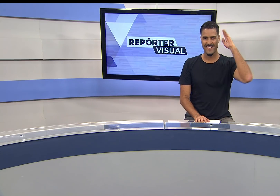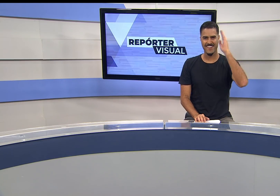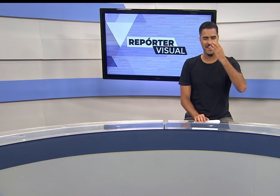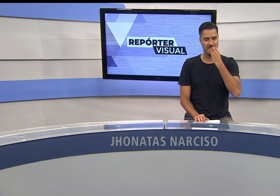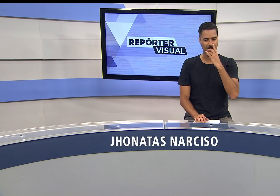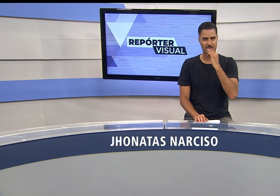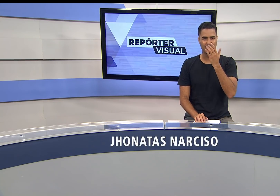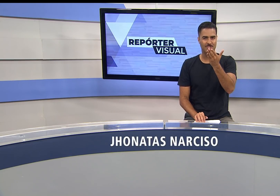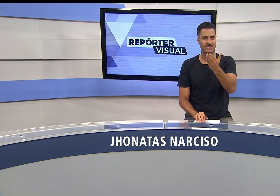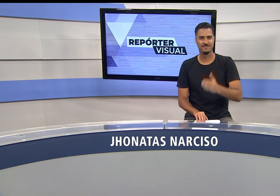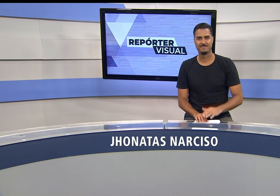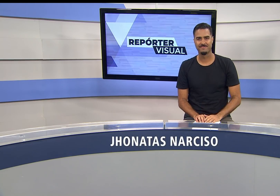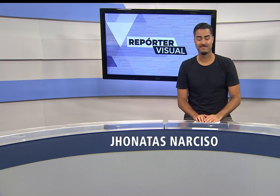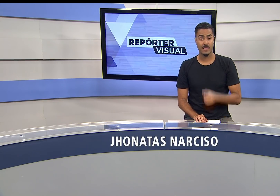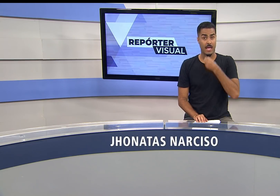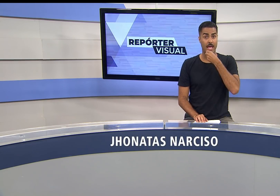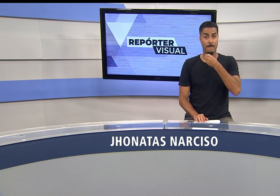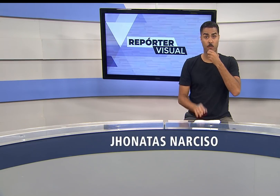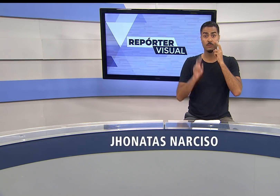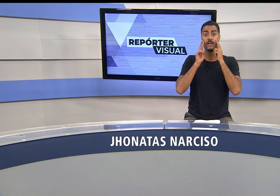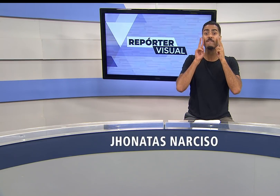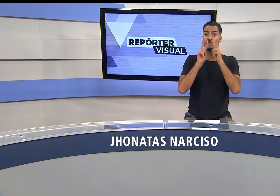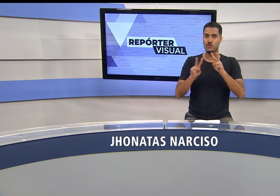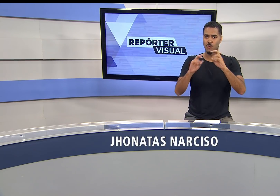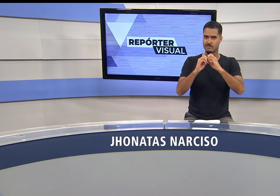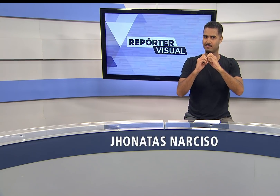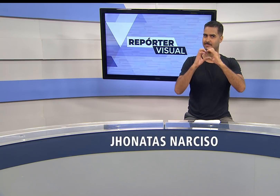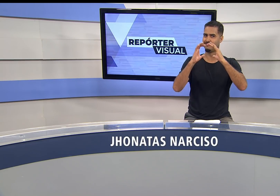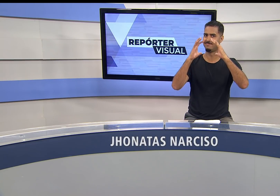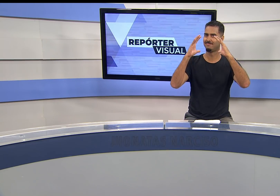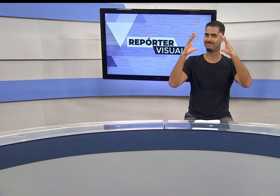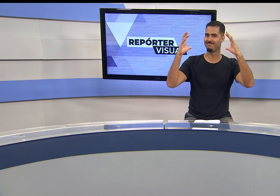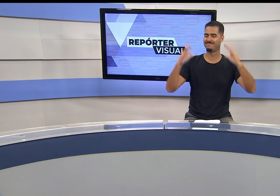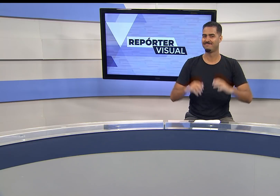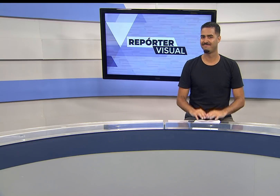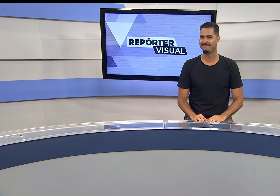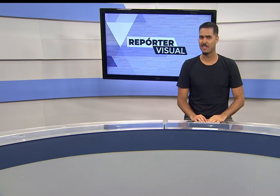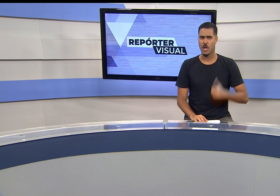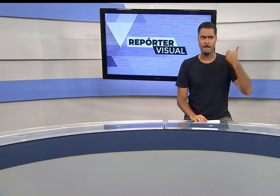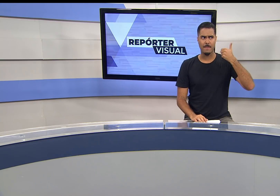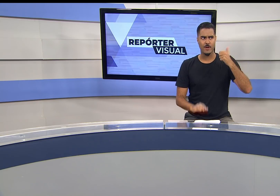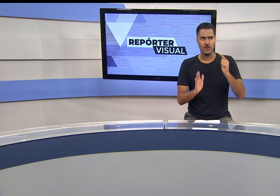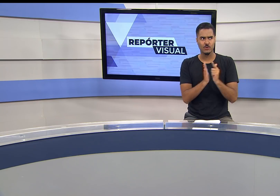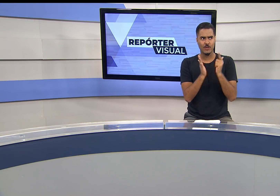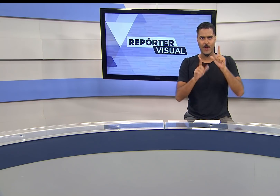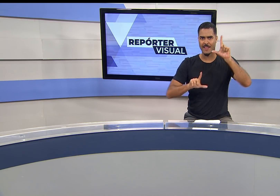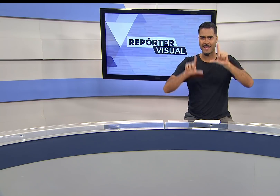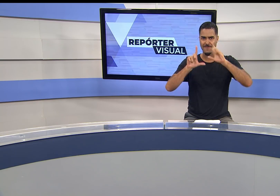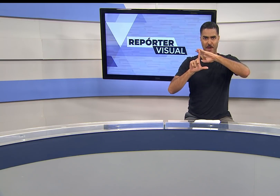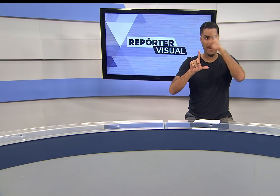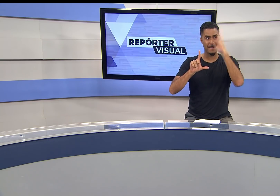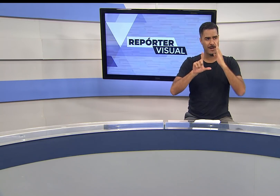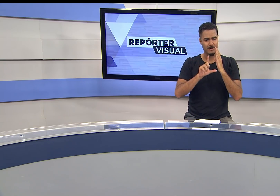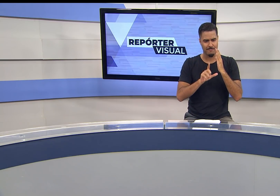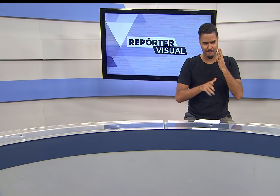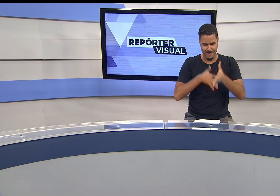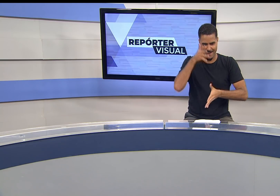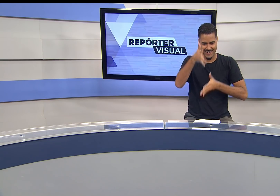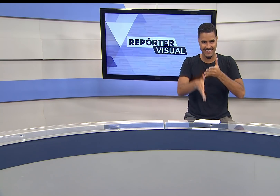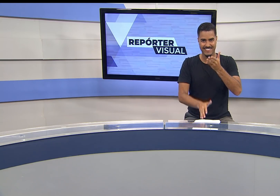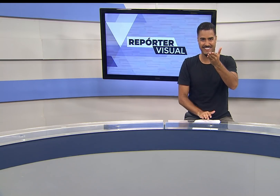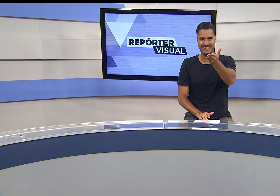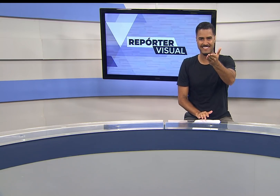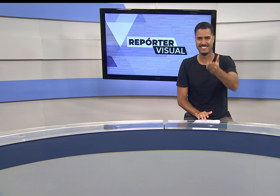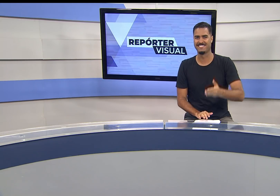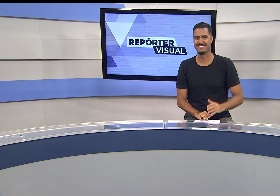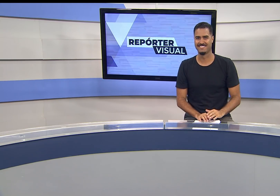Olá, bom dia! O Repórter Visual entra no ar agora. O primeiro programa jornalístico da TV brasileira feito